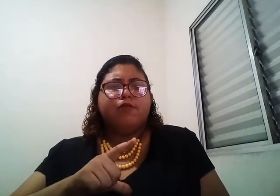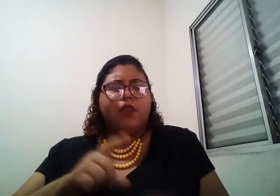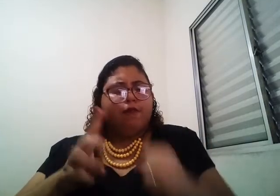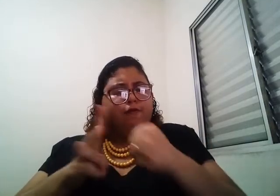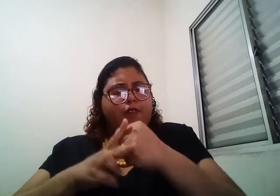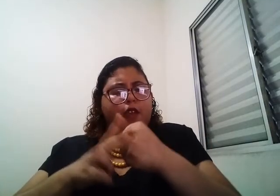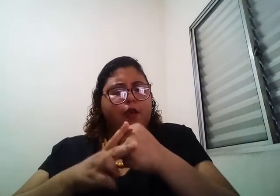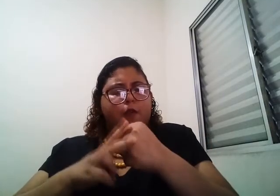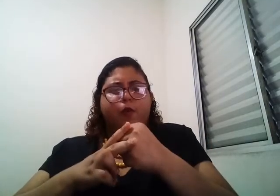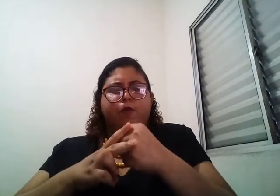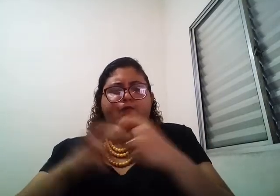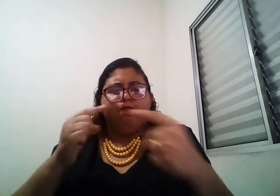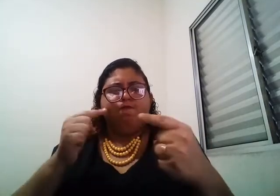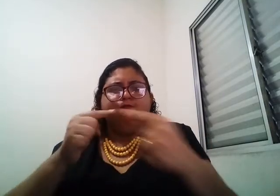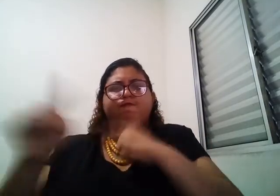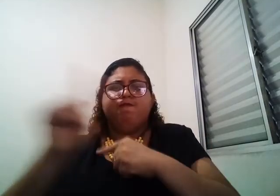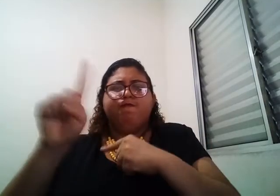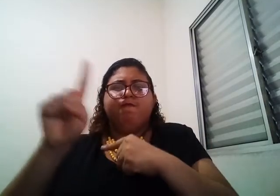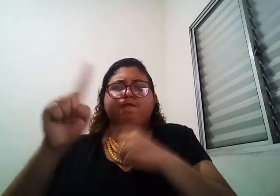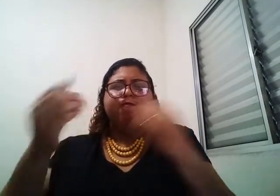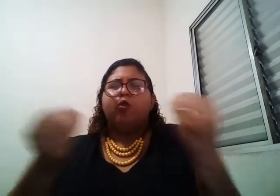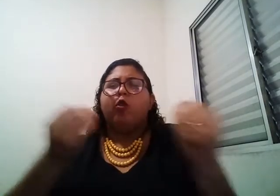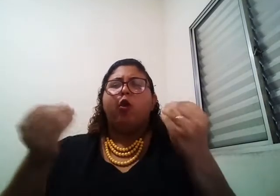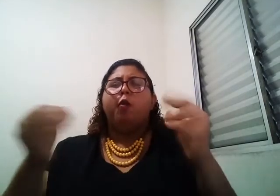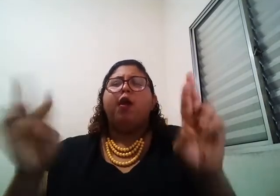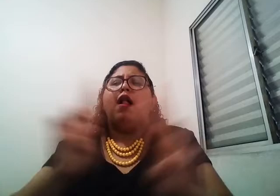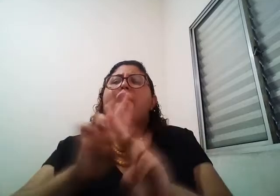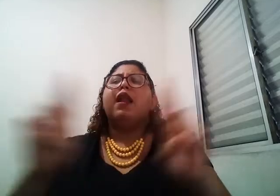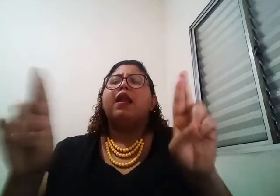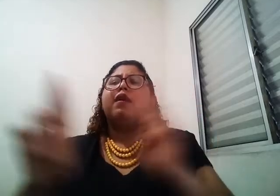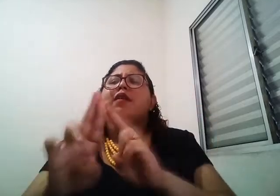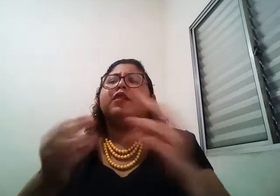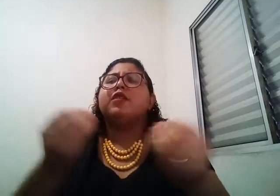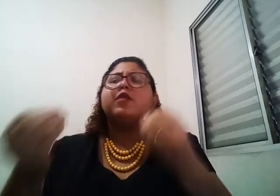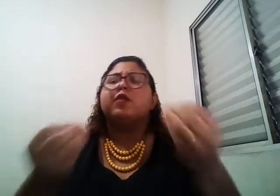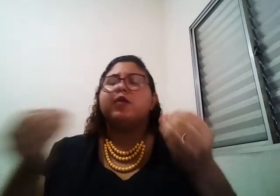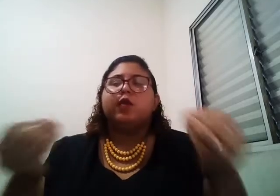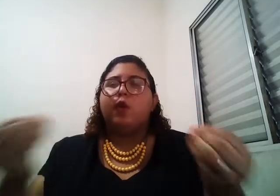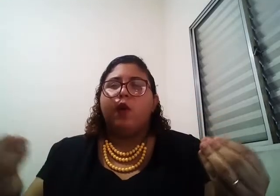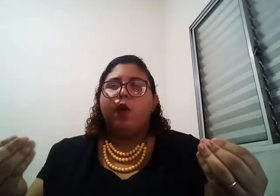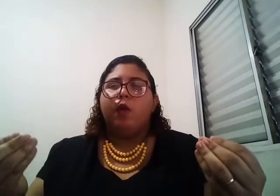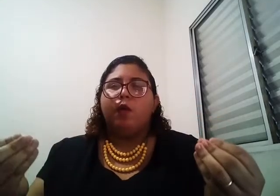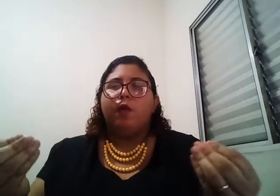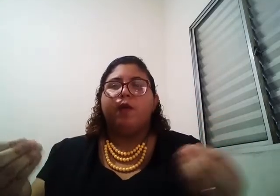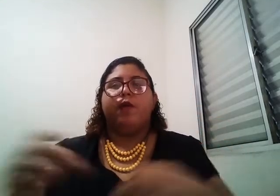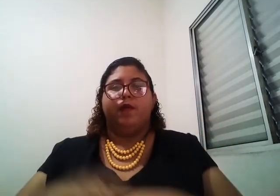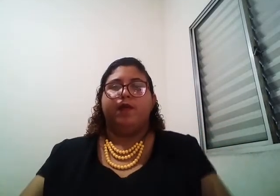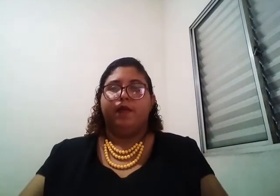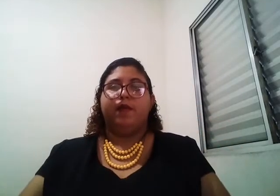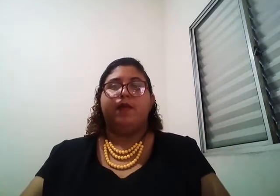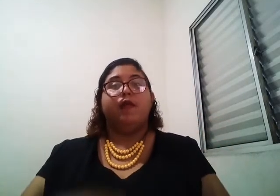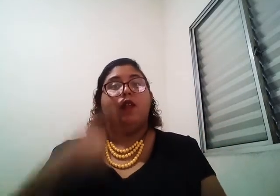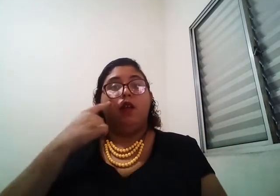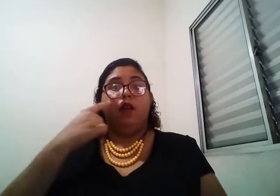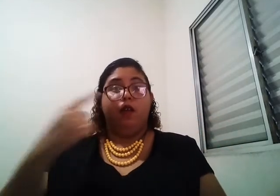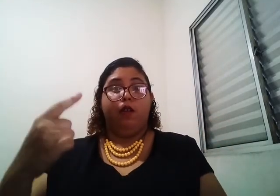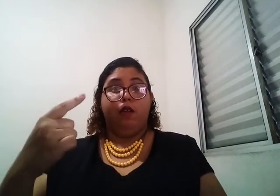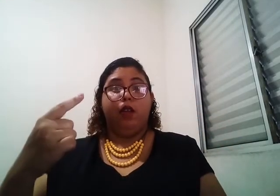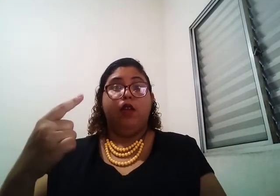recebeu a ação, né? Como que vai ficar claro essa informação, né? Essa relação que